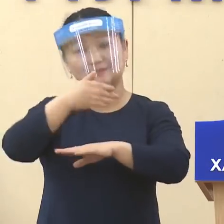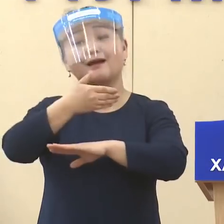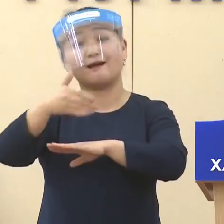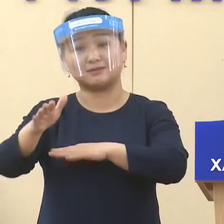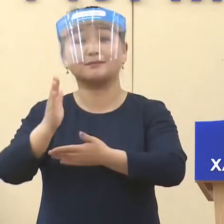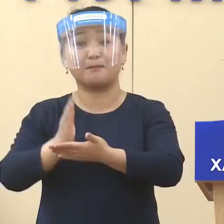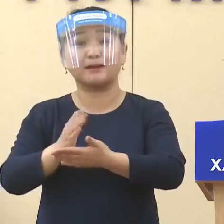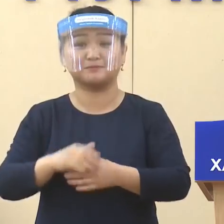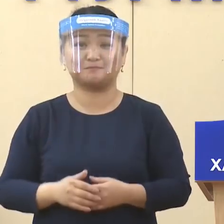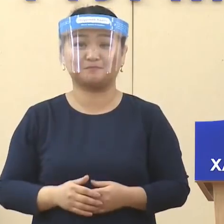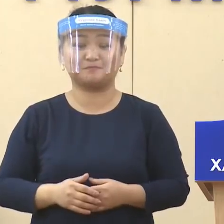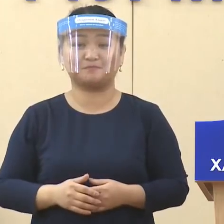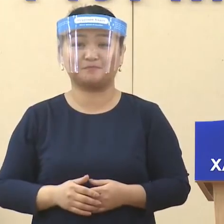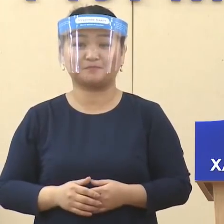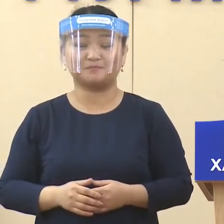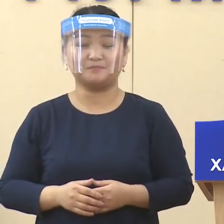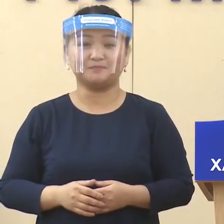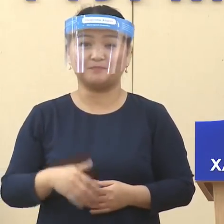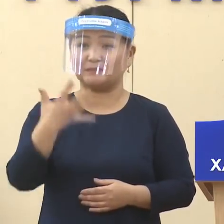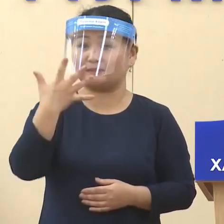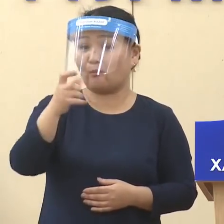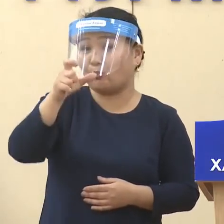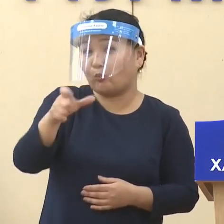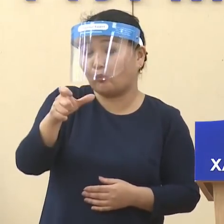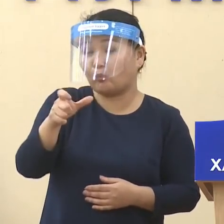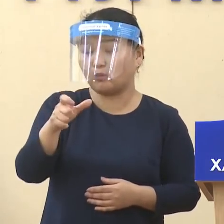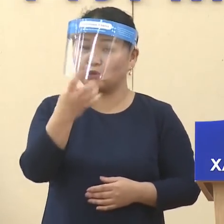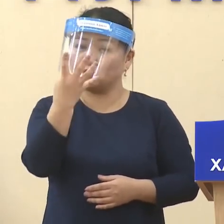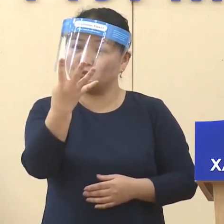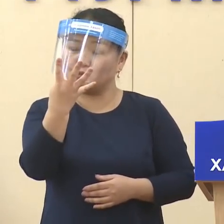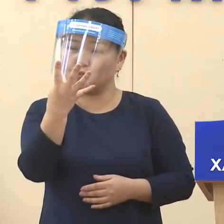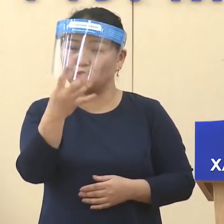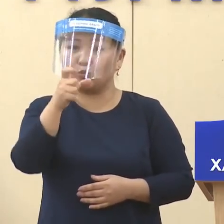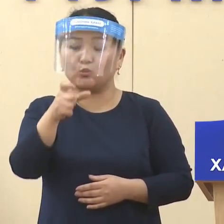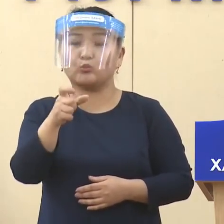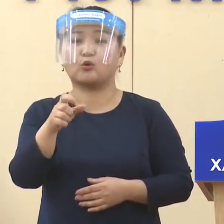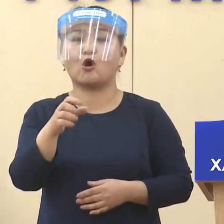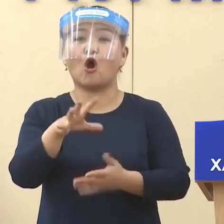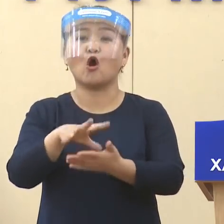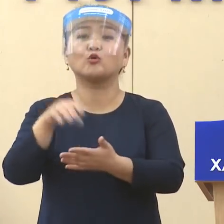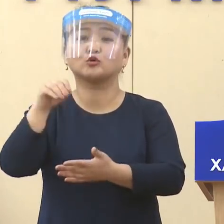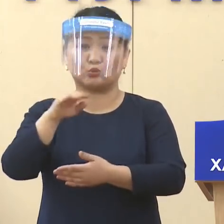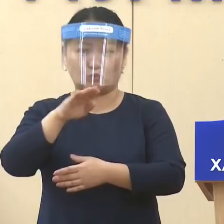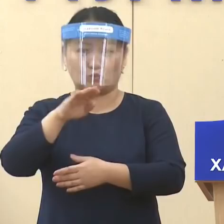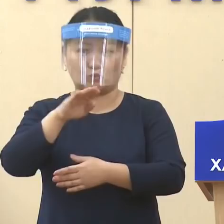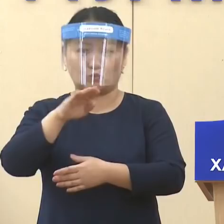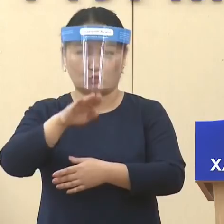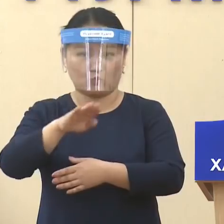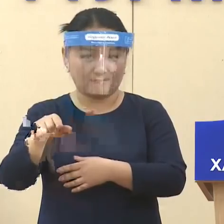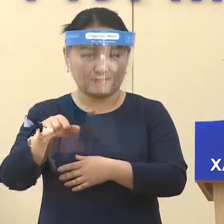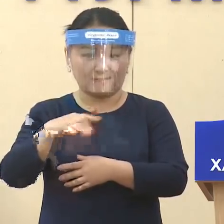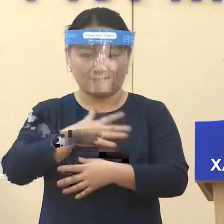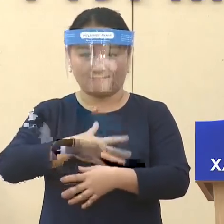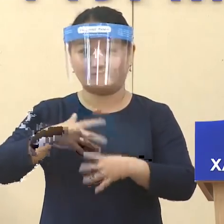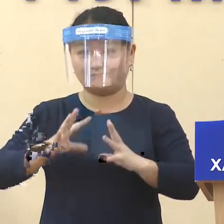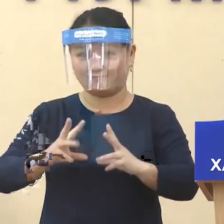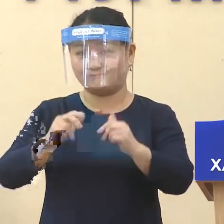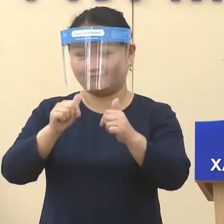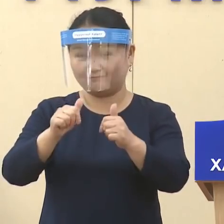байна. За энэ 5 хүний 4 нь бол оюутан эдгэрсэн байна. А нэг